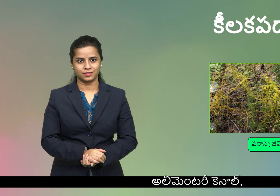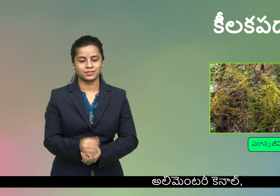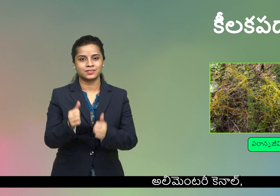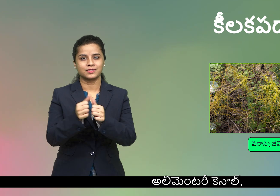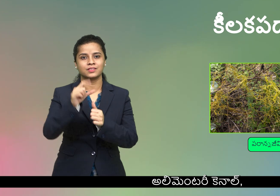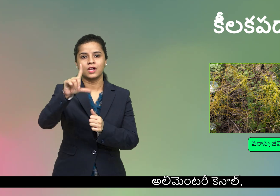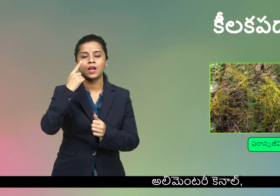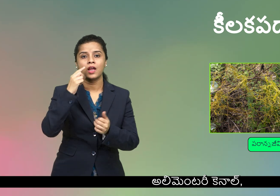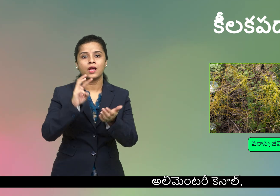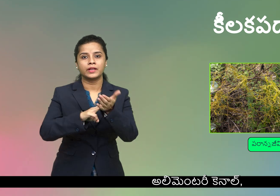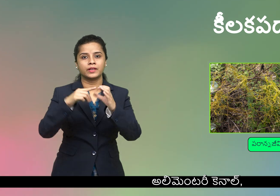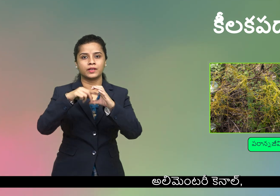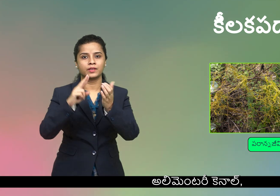అలిమెంటరీ కెనాల్,